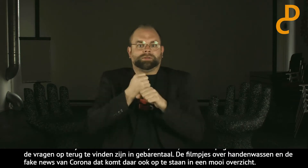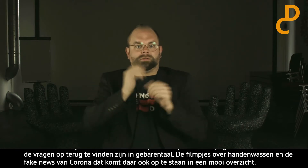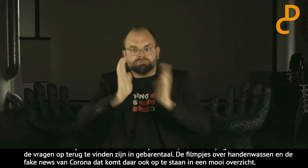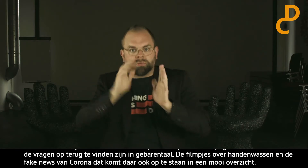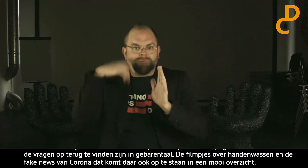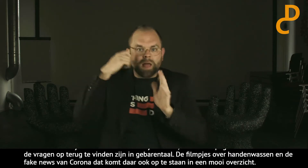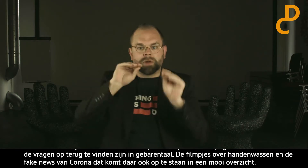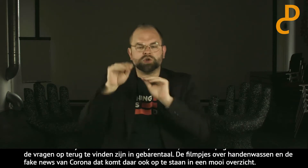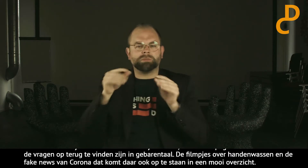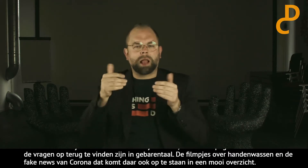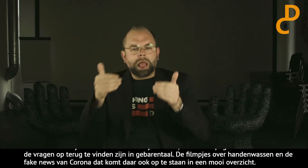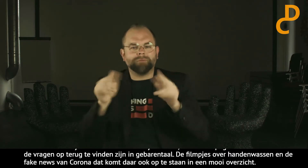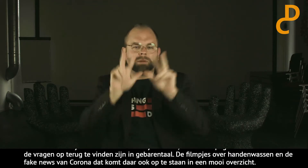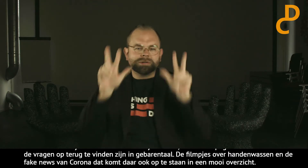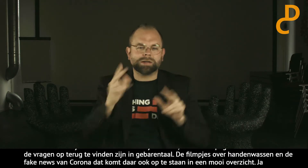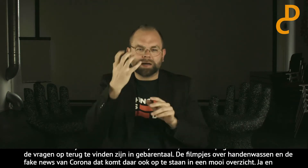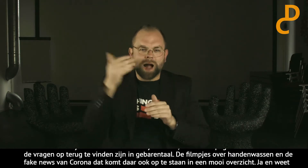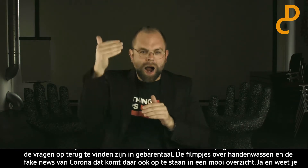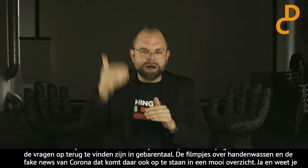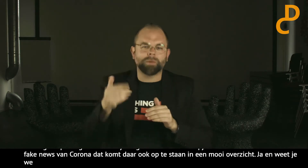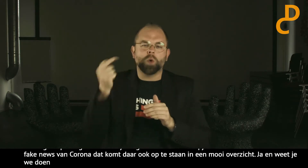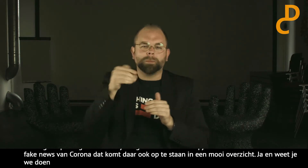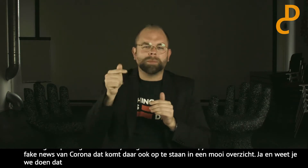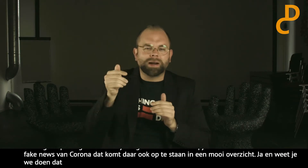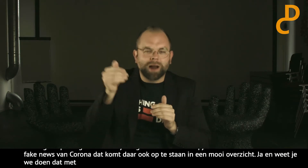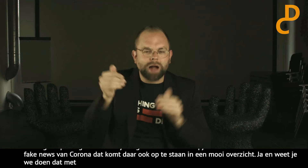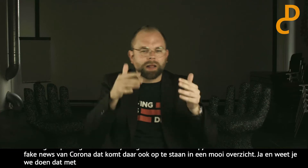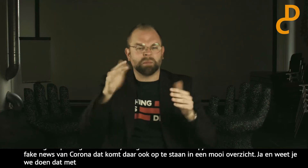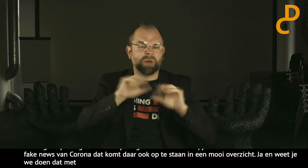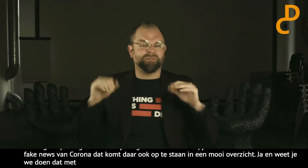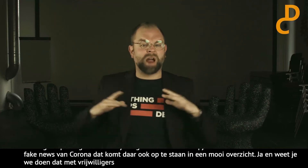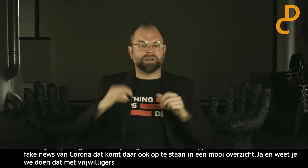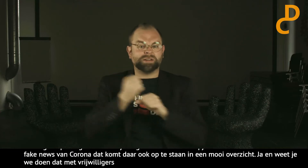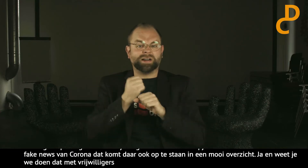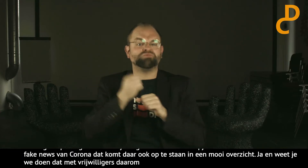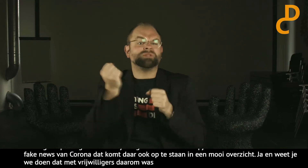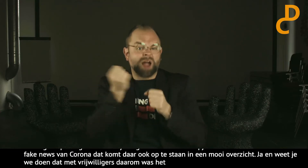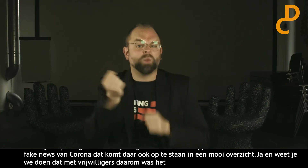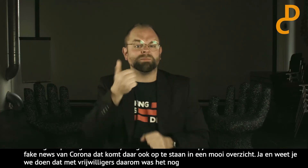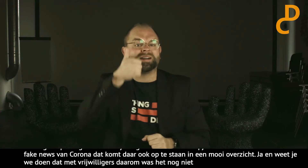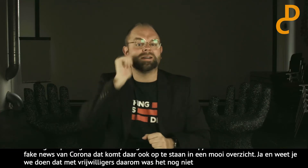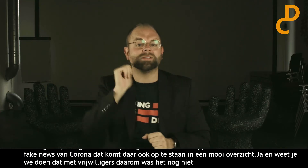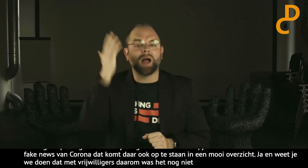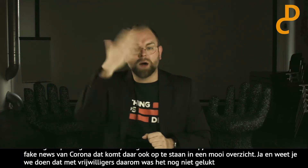En ja, weet je, we doen het allemaal met vrijwilligers. Dus daarom was het nog niet gelukt afgelopen zondag. We waren iets later om alles bij elkaar te krijgen.